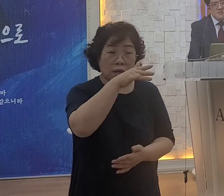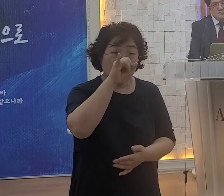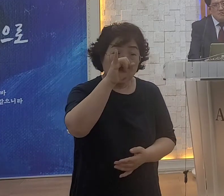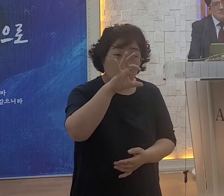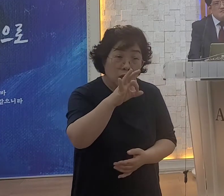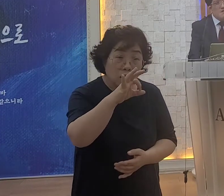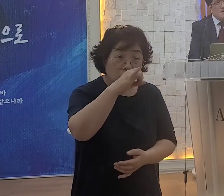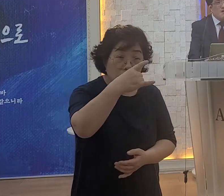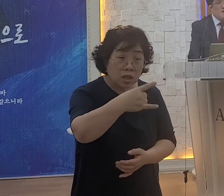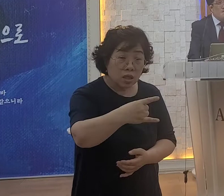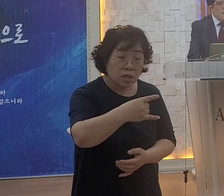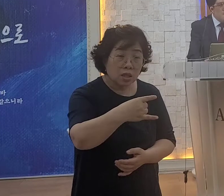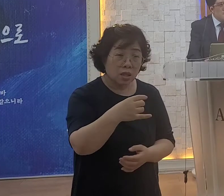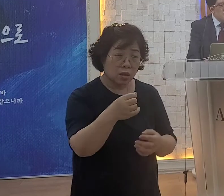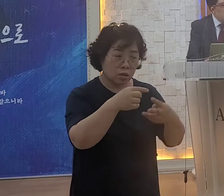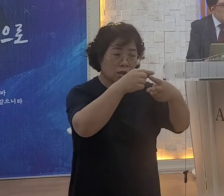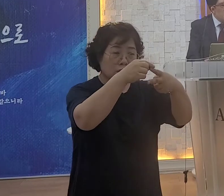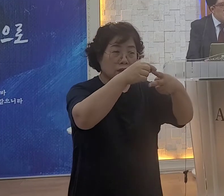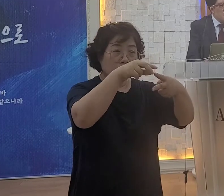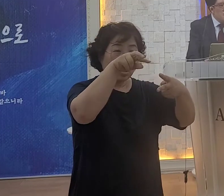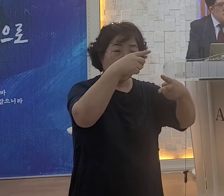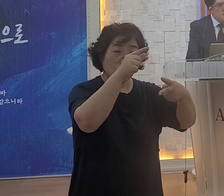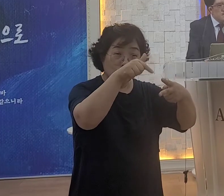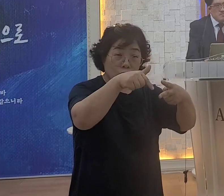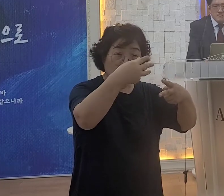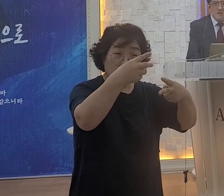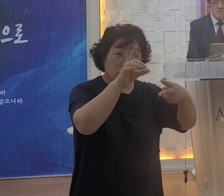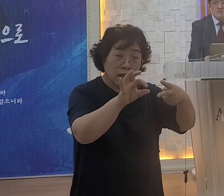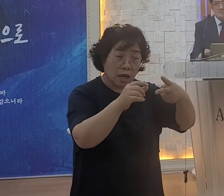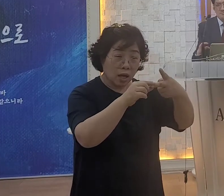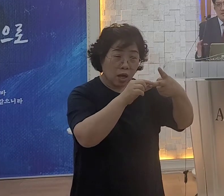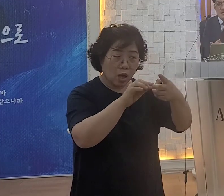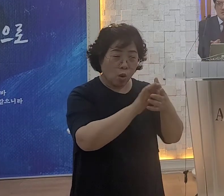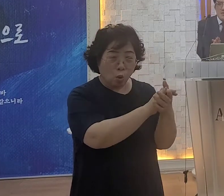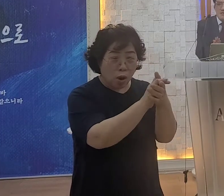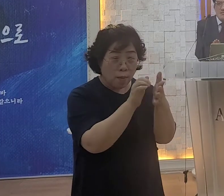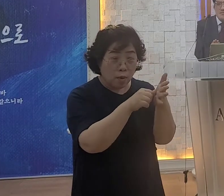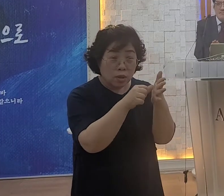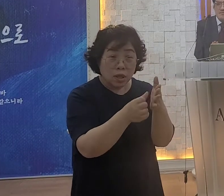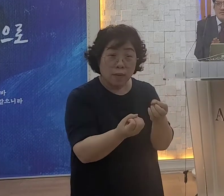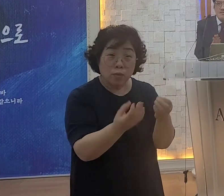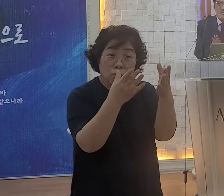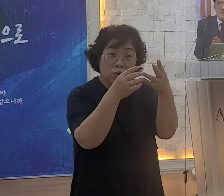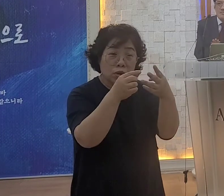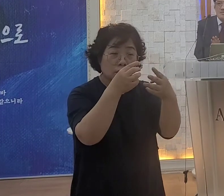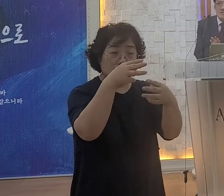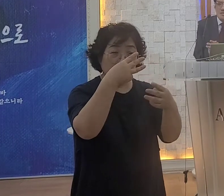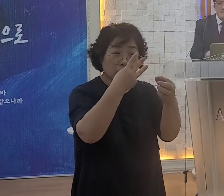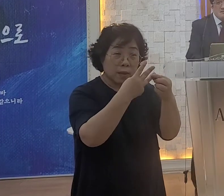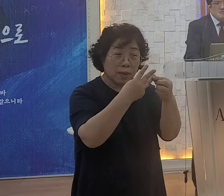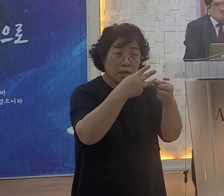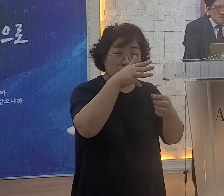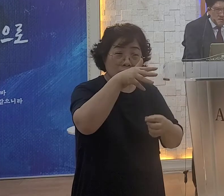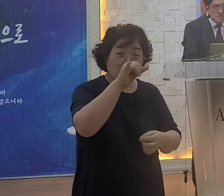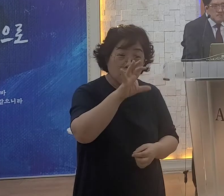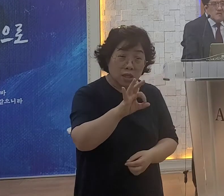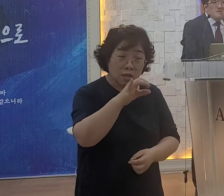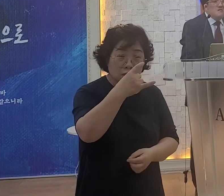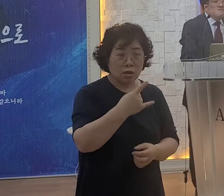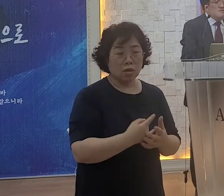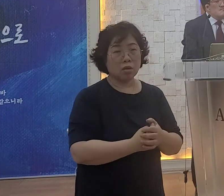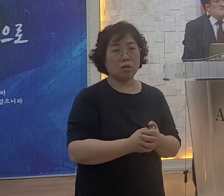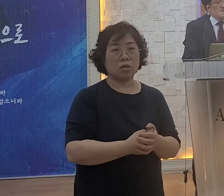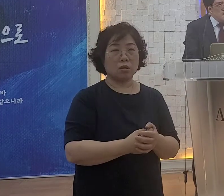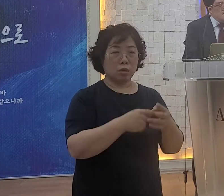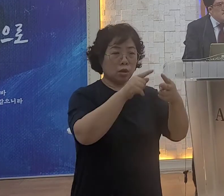그러니까 이 속량과 화목제물과 함께 정말 중요한 개념이 뭐냐면 칭의라. 방금 의롭게 되었어요. 근데